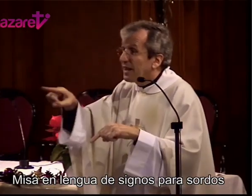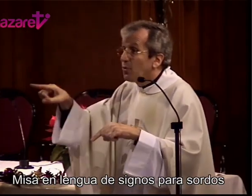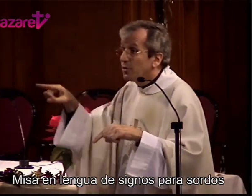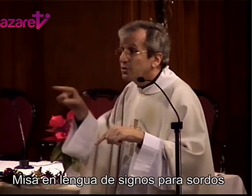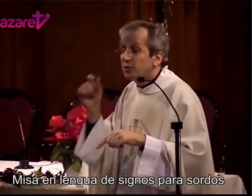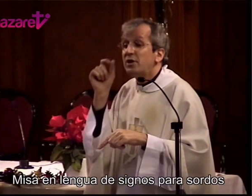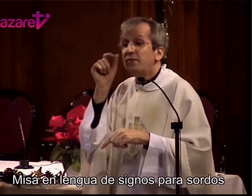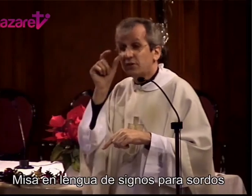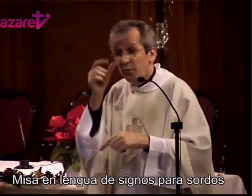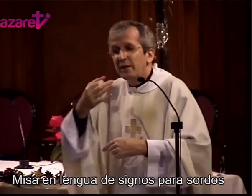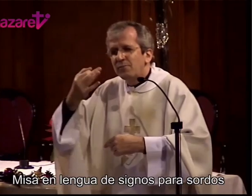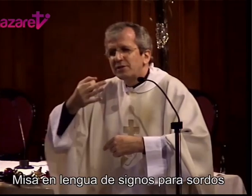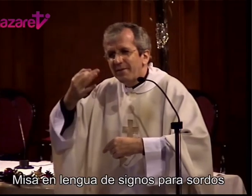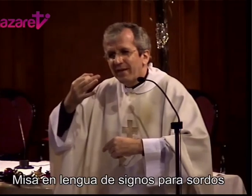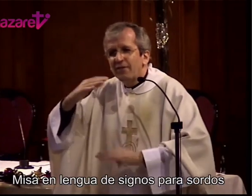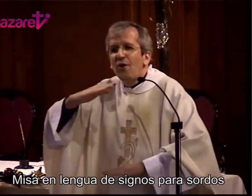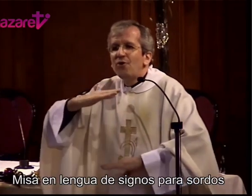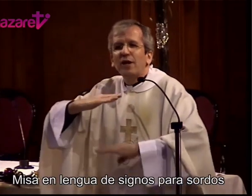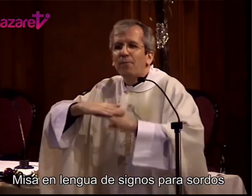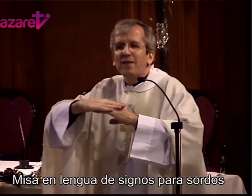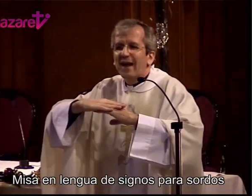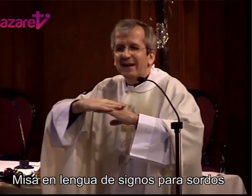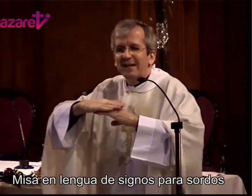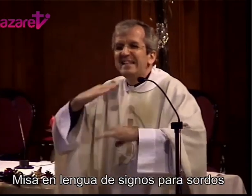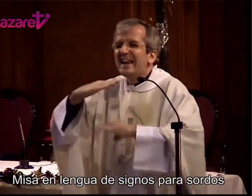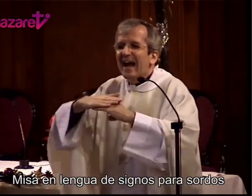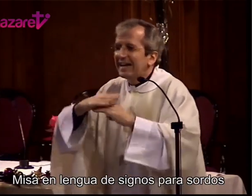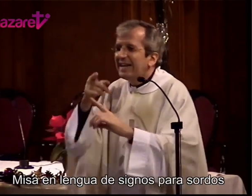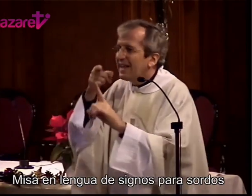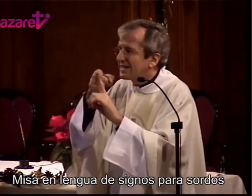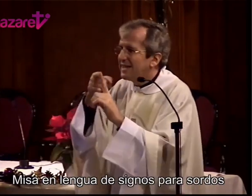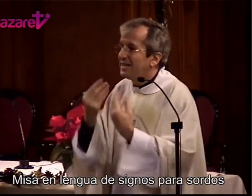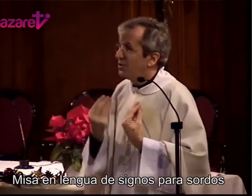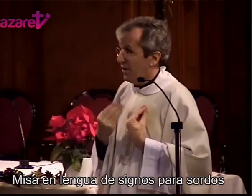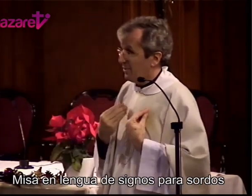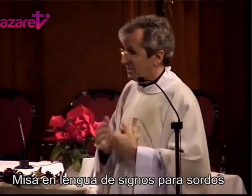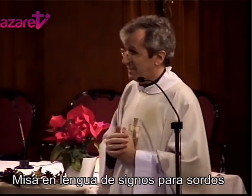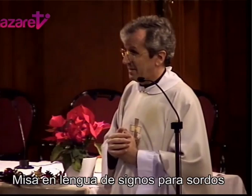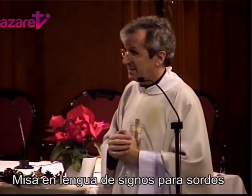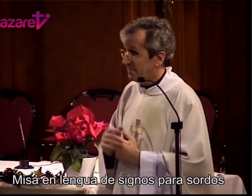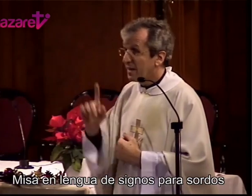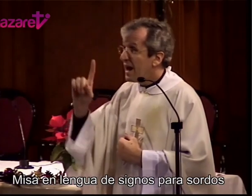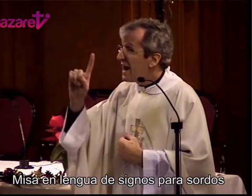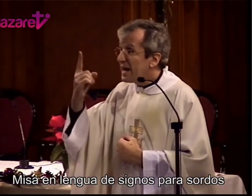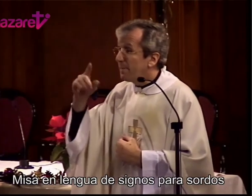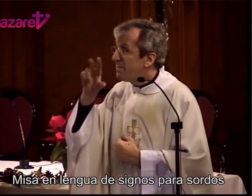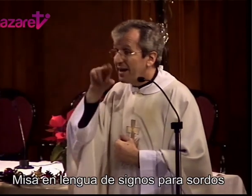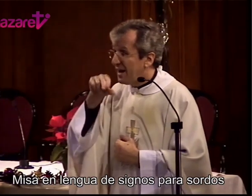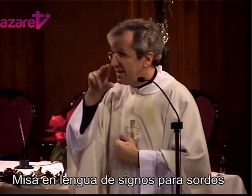de nosotros descubriremos de verdad lo que puede dar, llenar y dar sentido a nuestras vidas. La primera